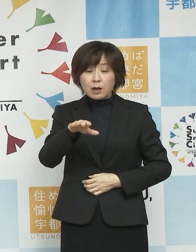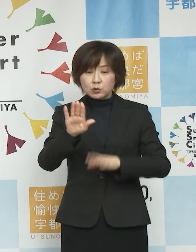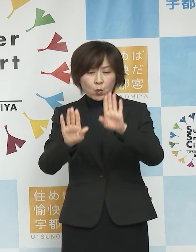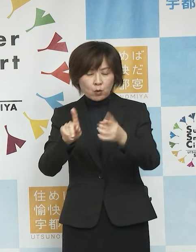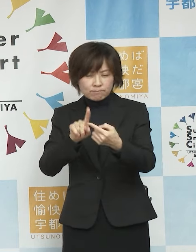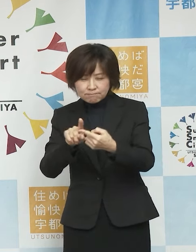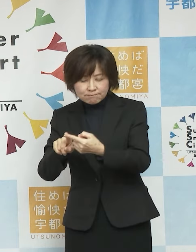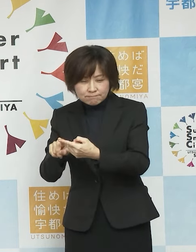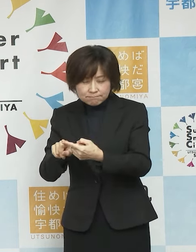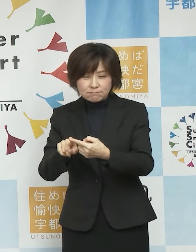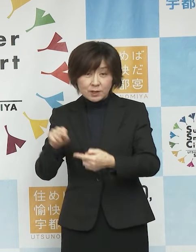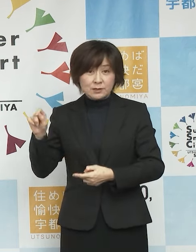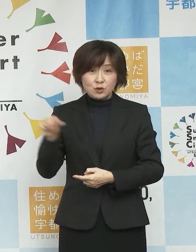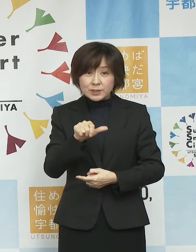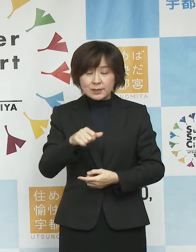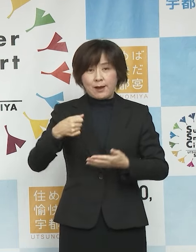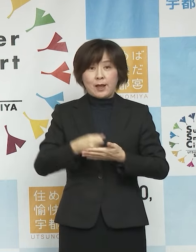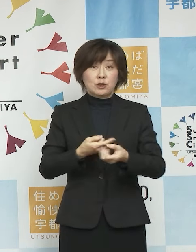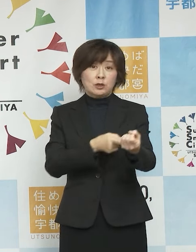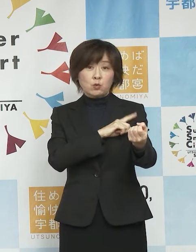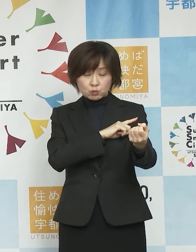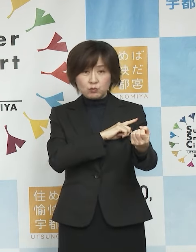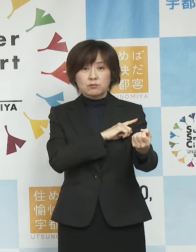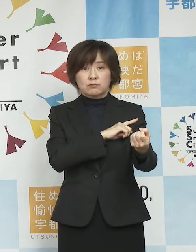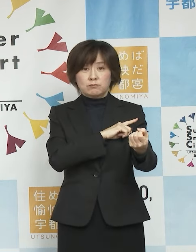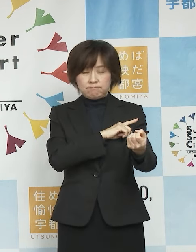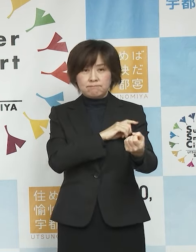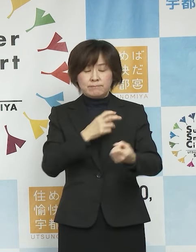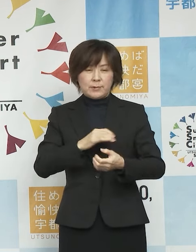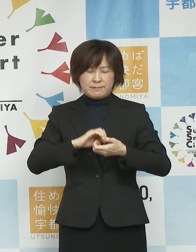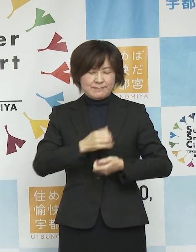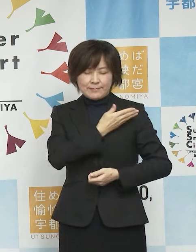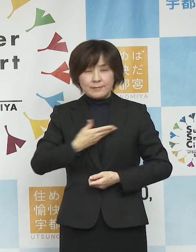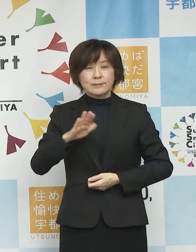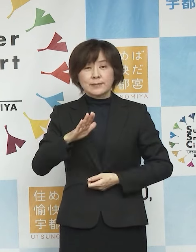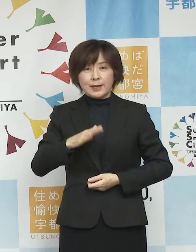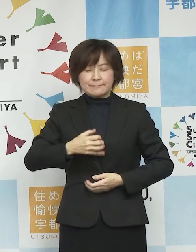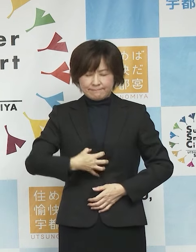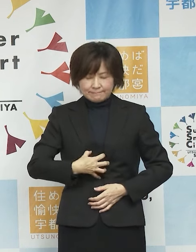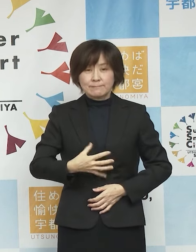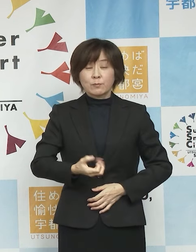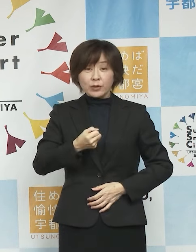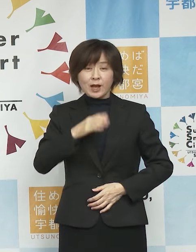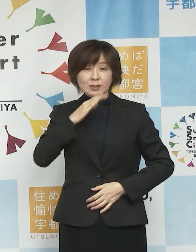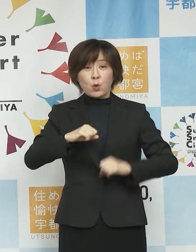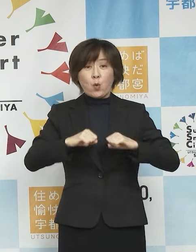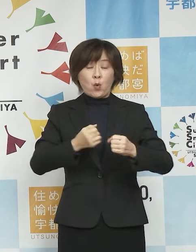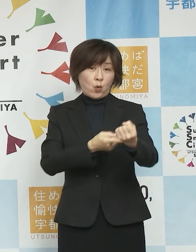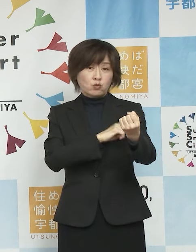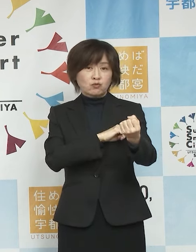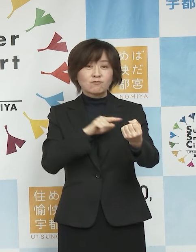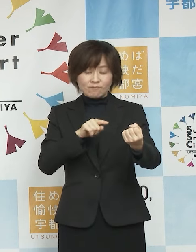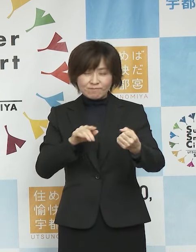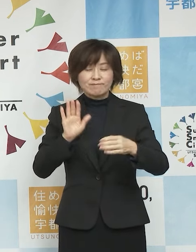軟に対応したスピーディーな決断力、決して諦めない信念を持った実行力をこれまで以上に